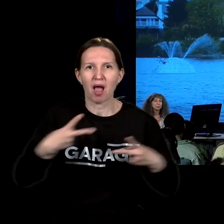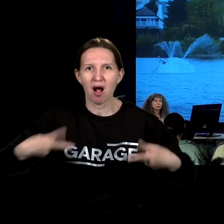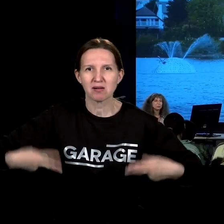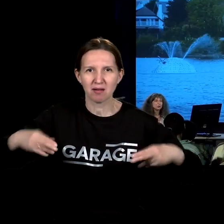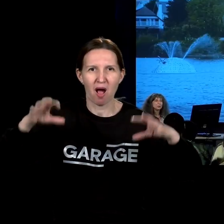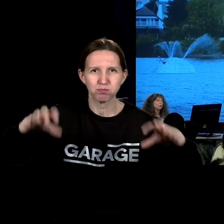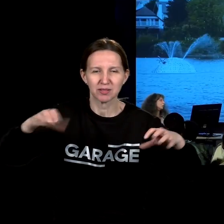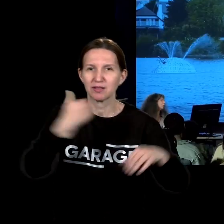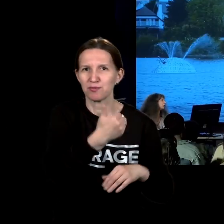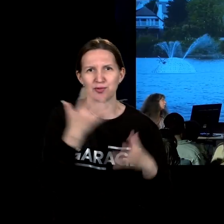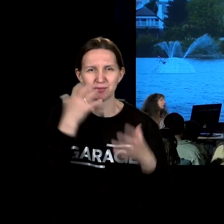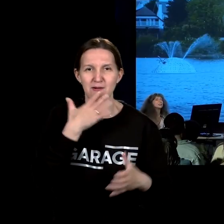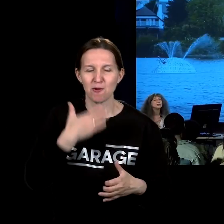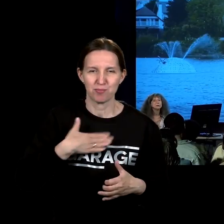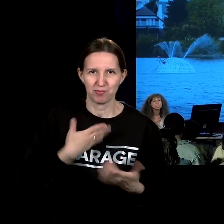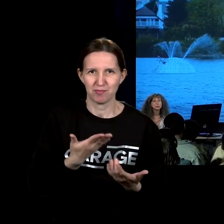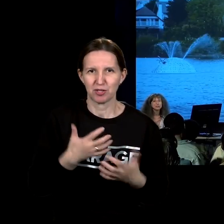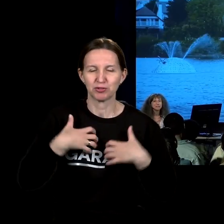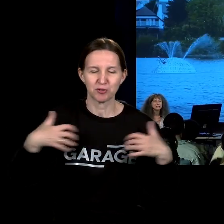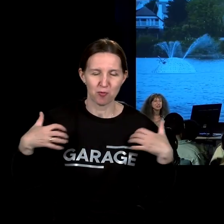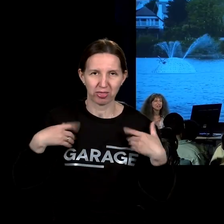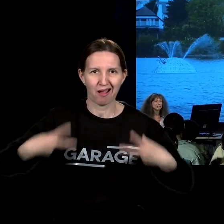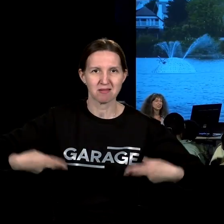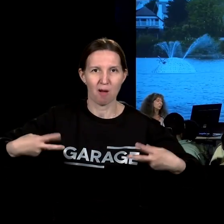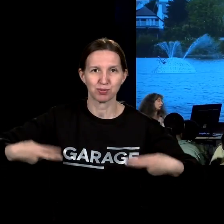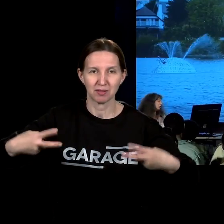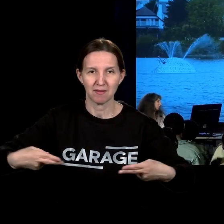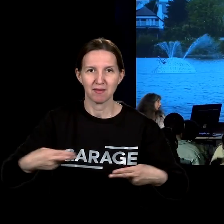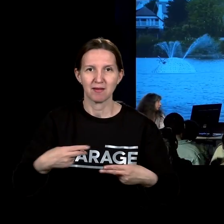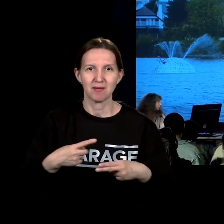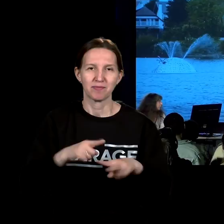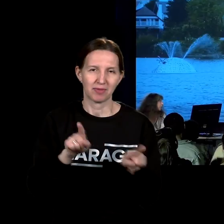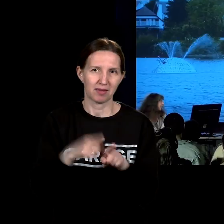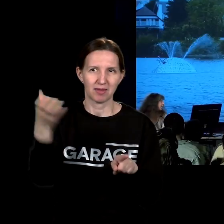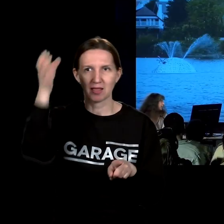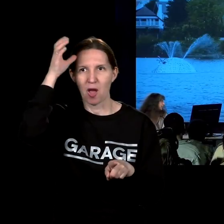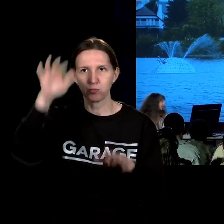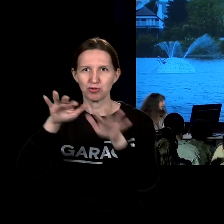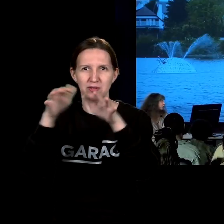любимыми животными, которые выглядят как прототипы изобретений на неких